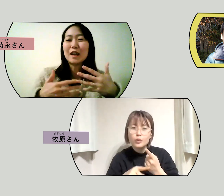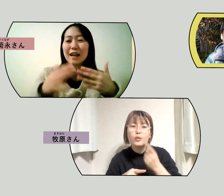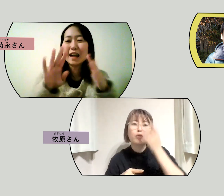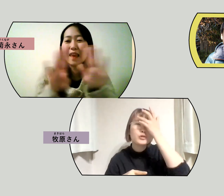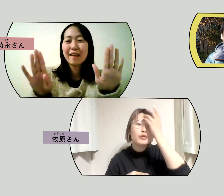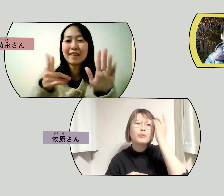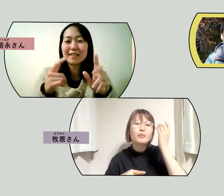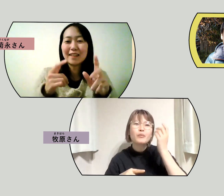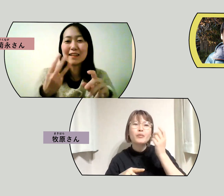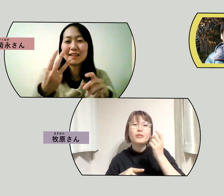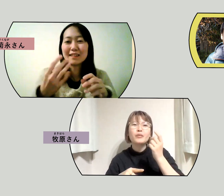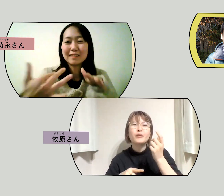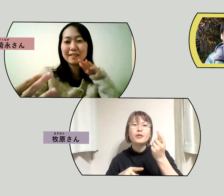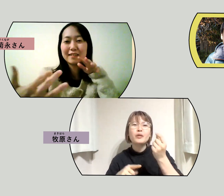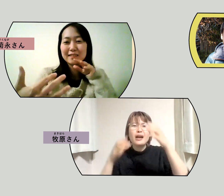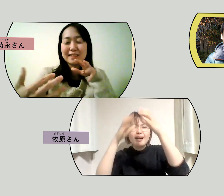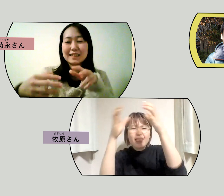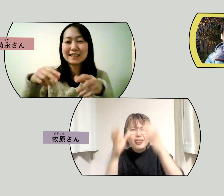かね